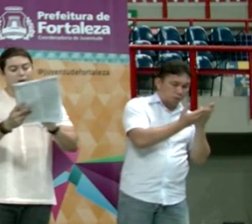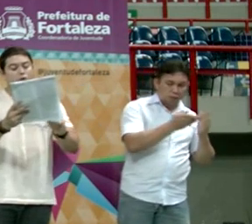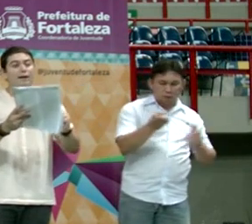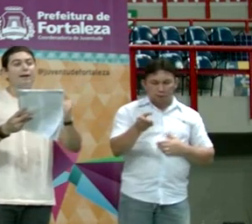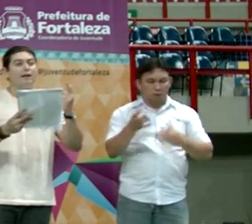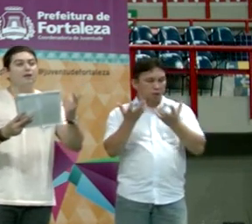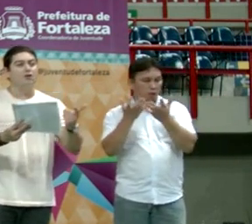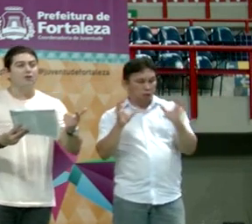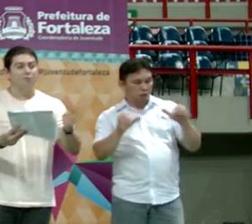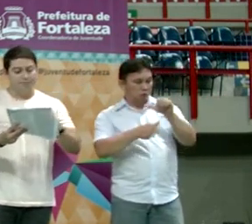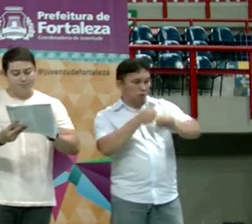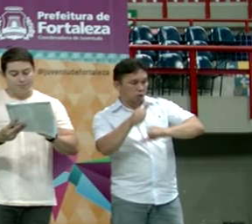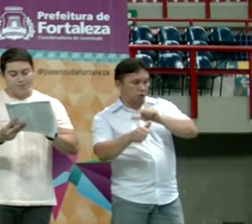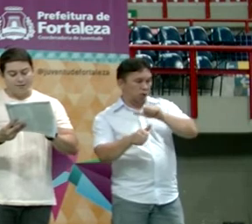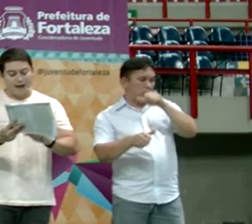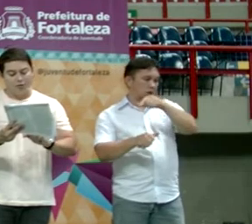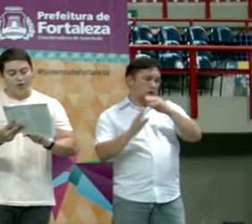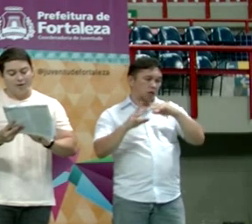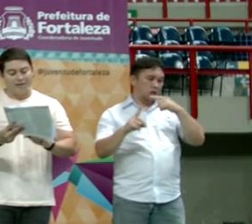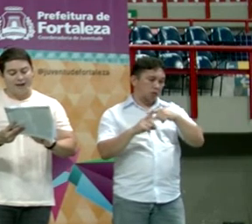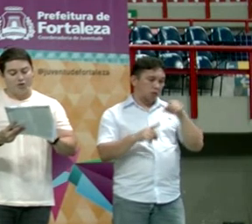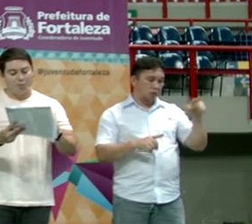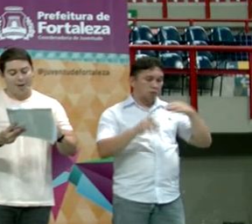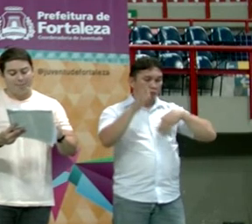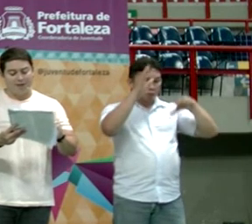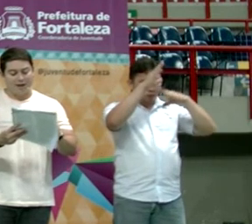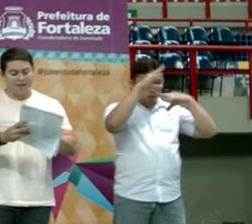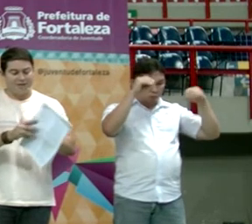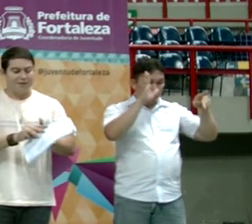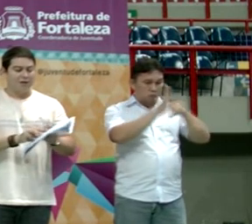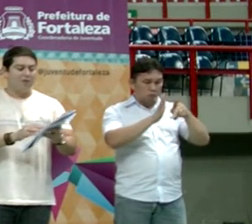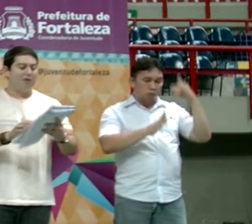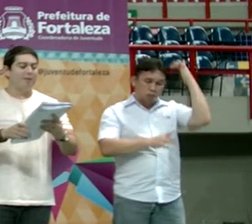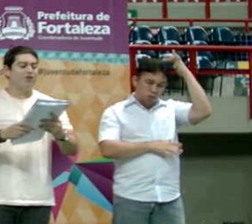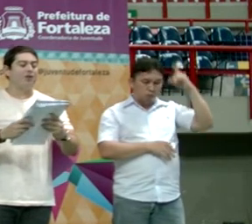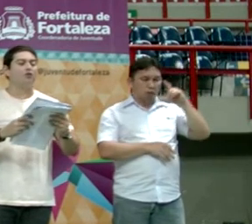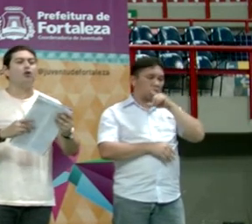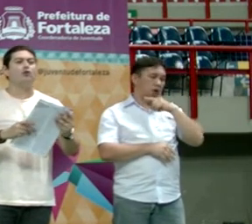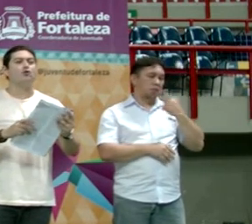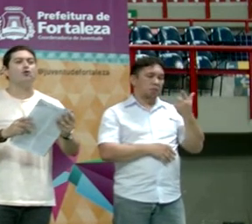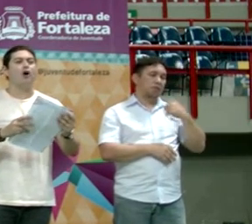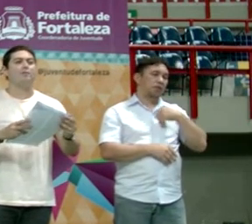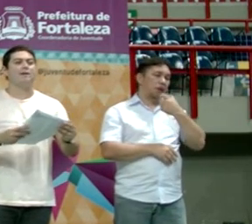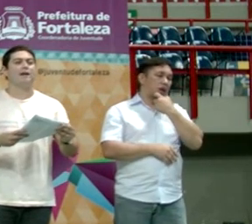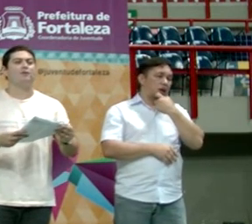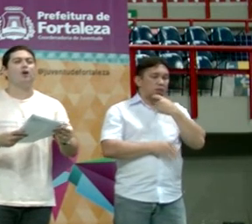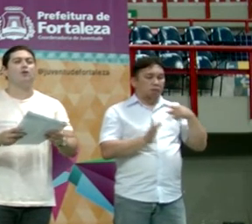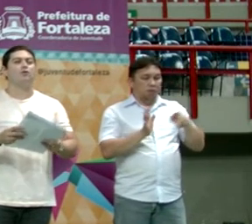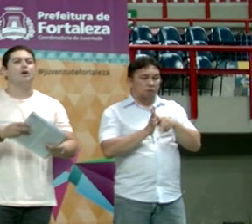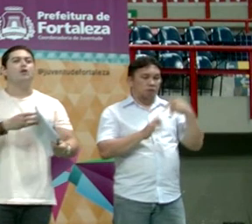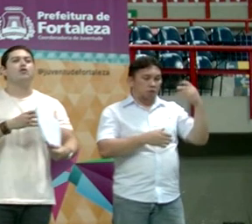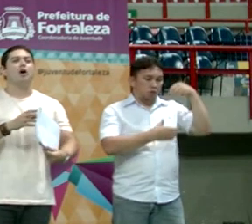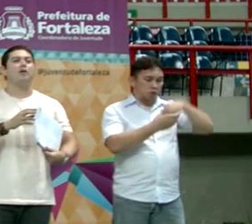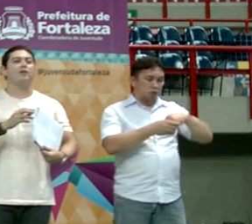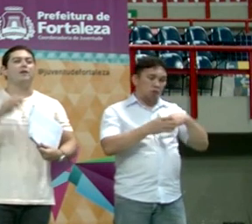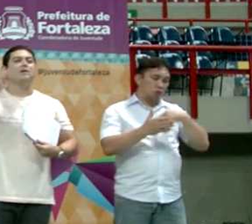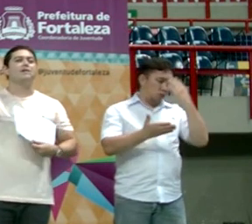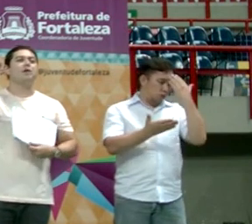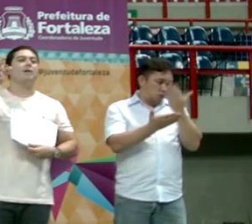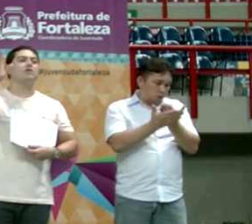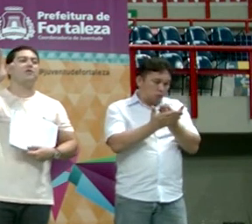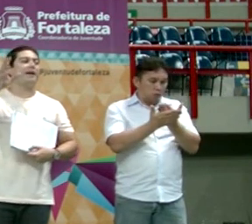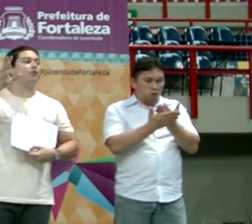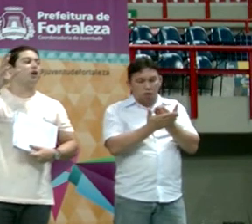correto. No anglicanismo, a autoridade do Papa inglês foi mantida todos os dogmas católicos.